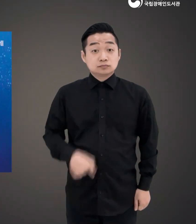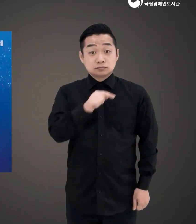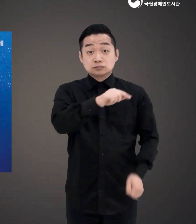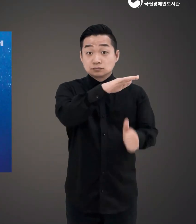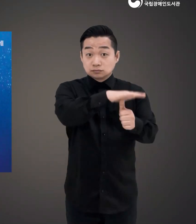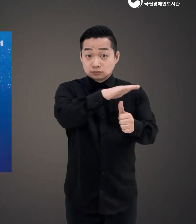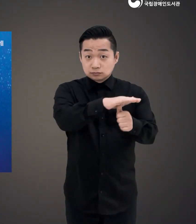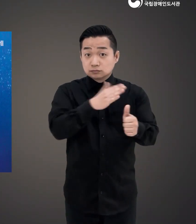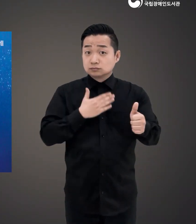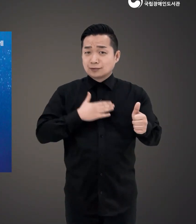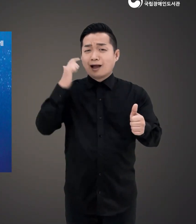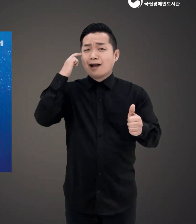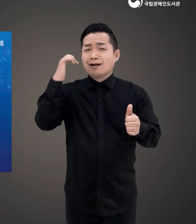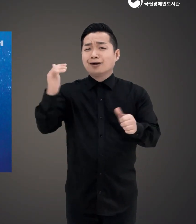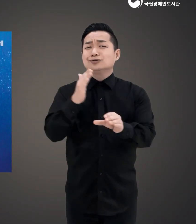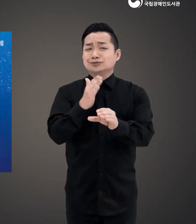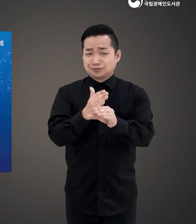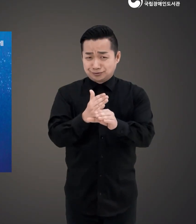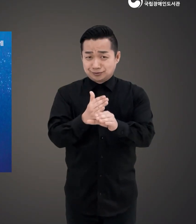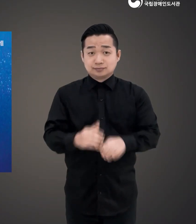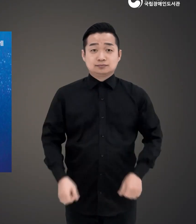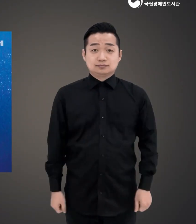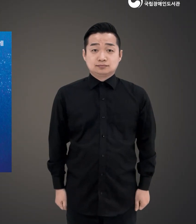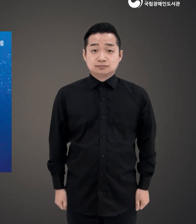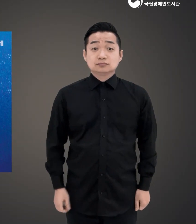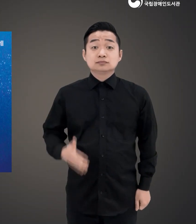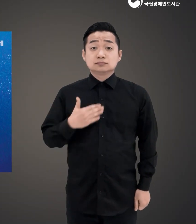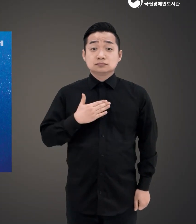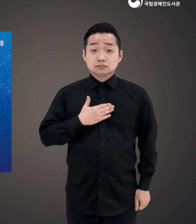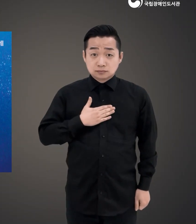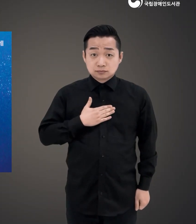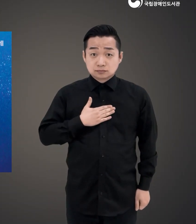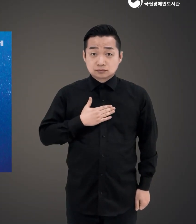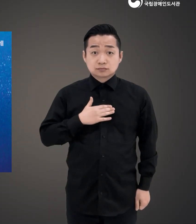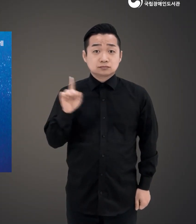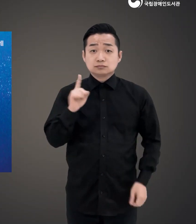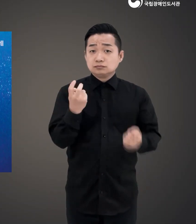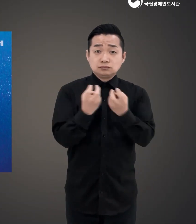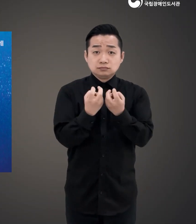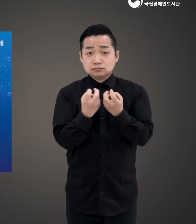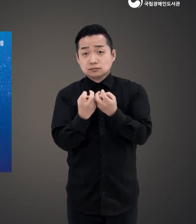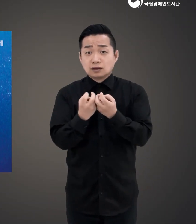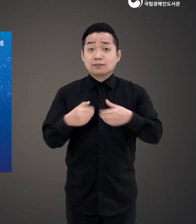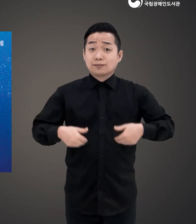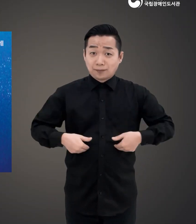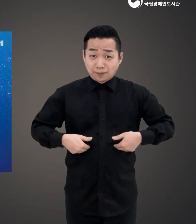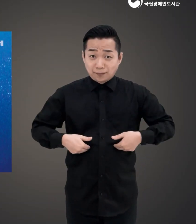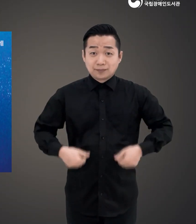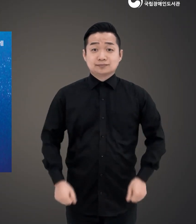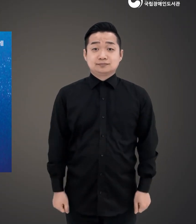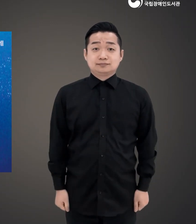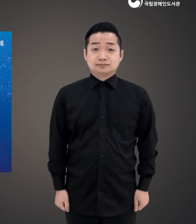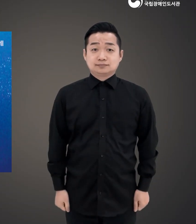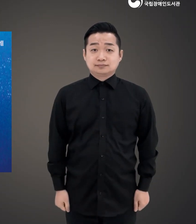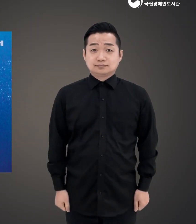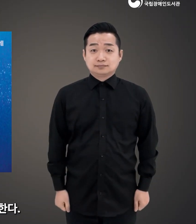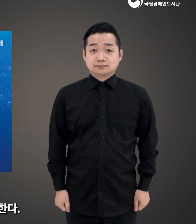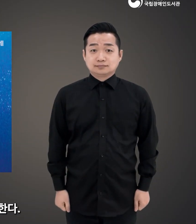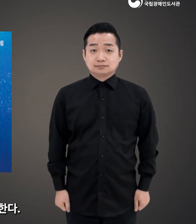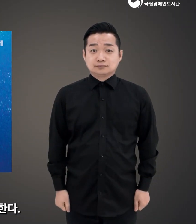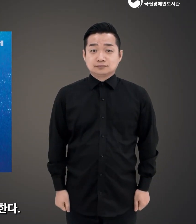그 아이가 날 그리워해. 그럼 난 어떻게 해야 해?